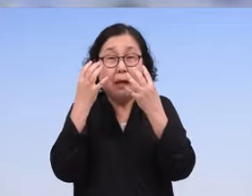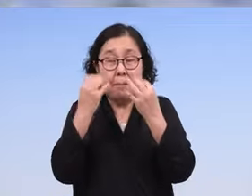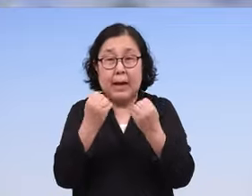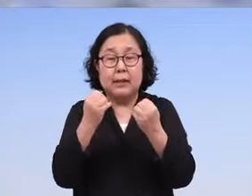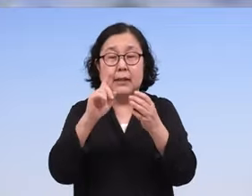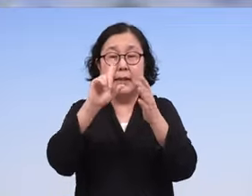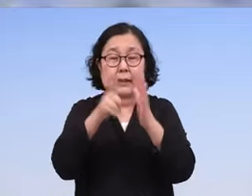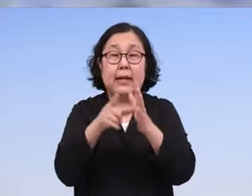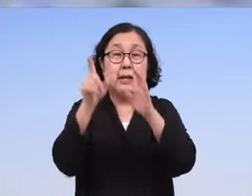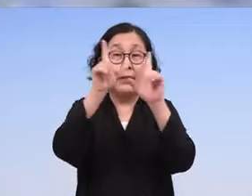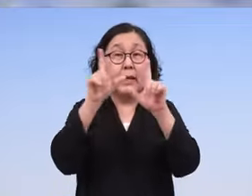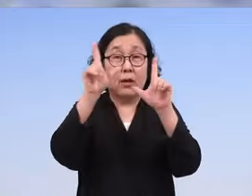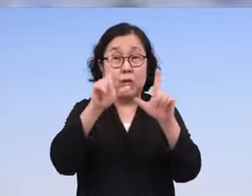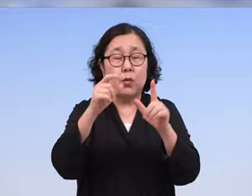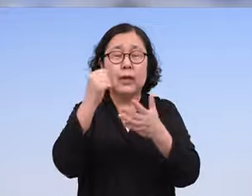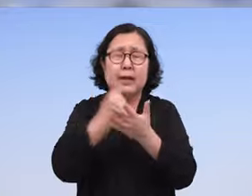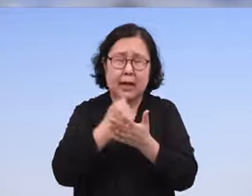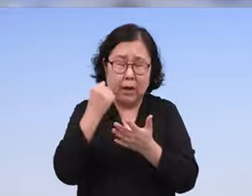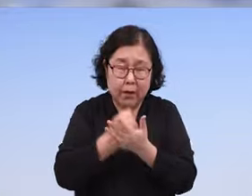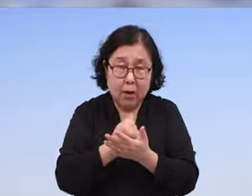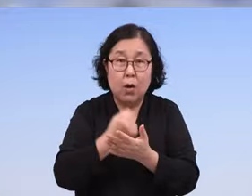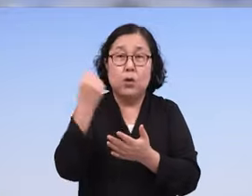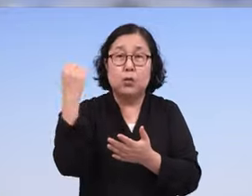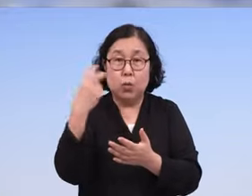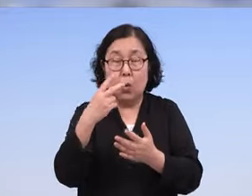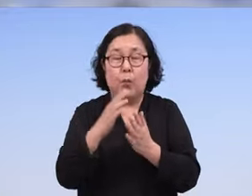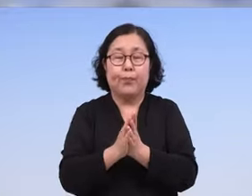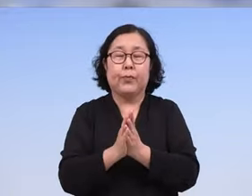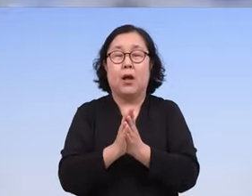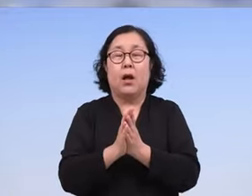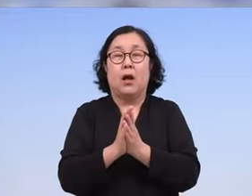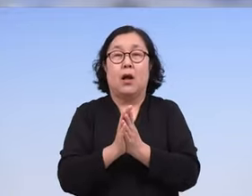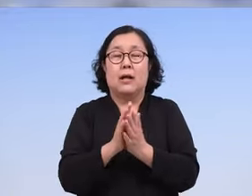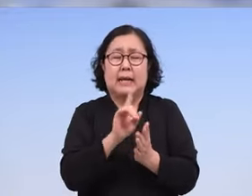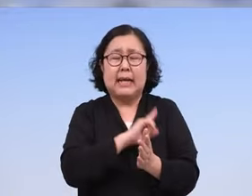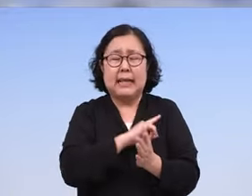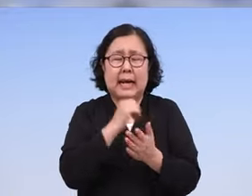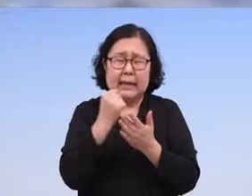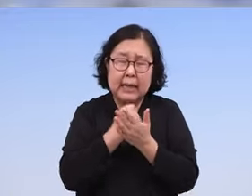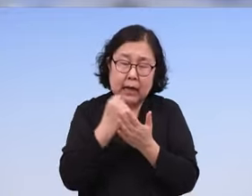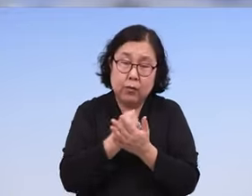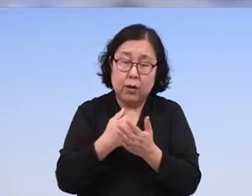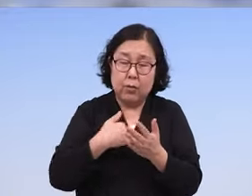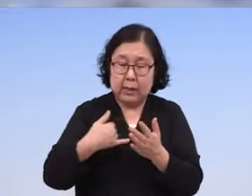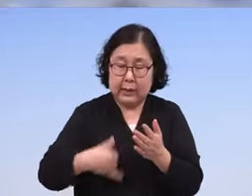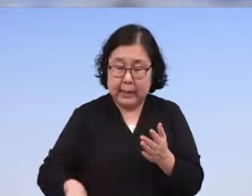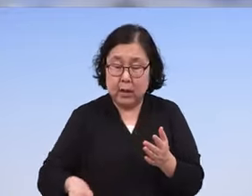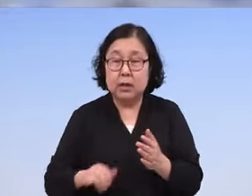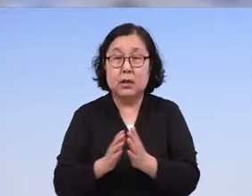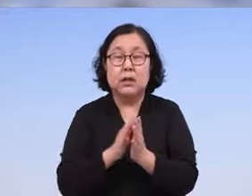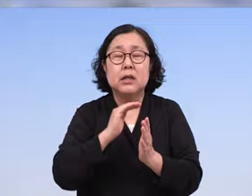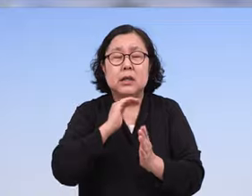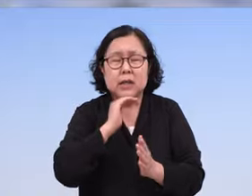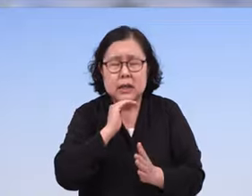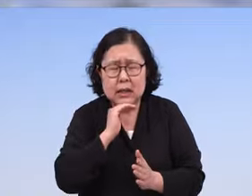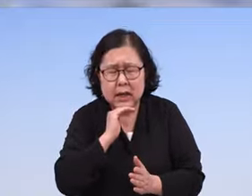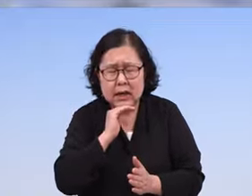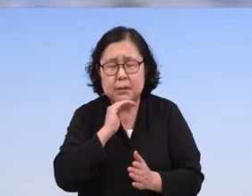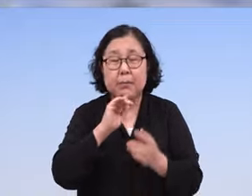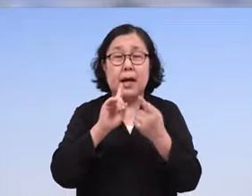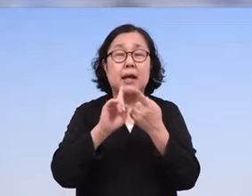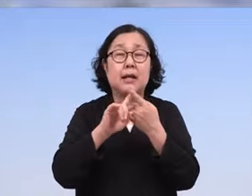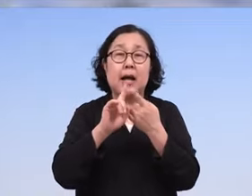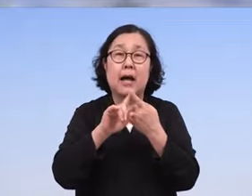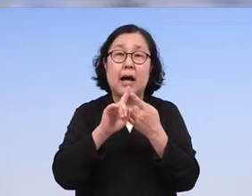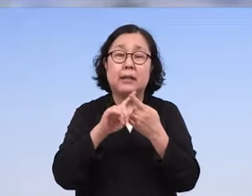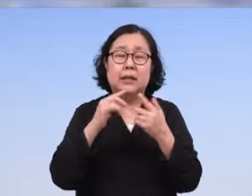많은 시대를 살아가는 것도 안쓰럽고요. 그 중에서 난 제일 안쓰러운 게 우리 자녀 세대들은요, 이